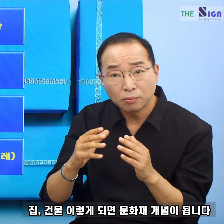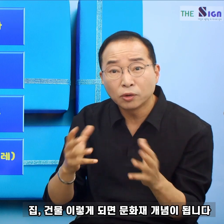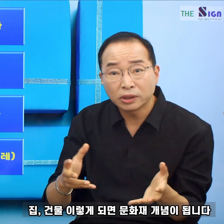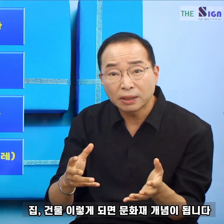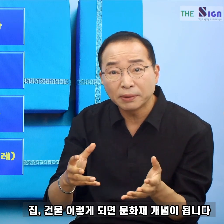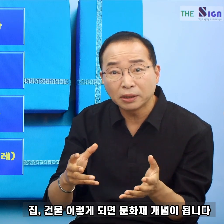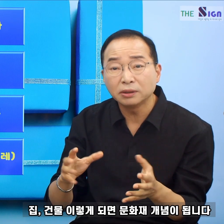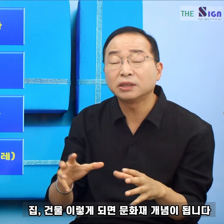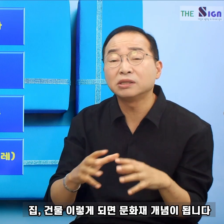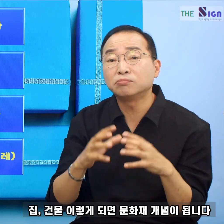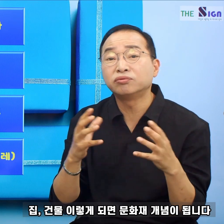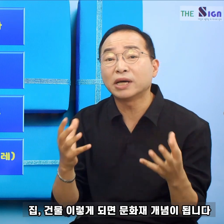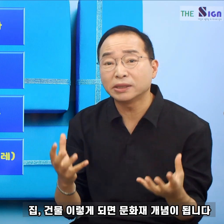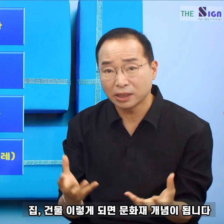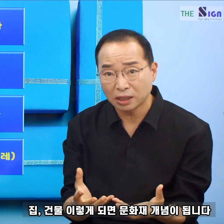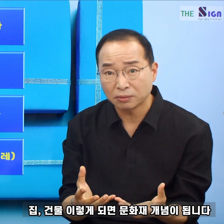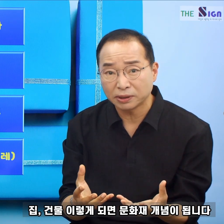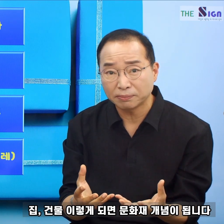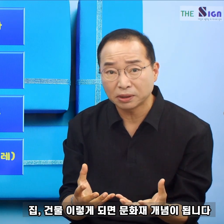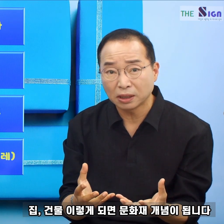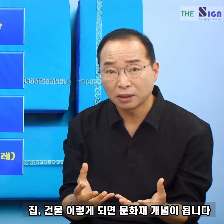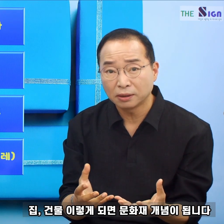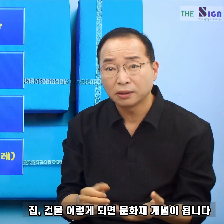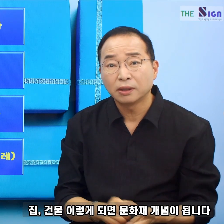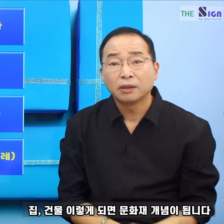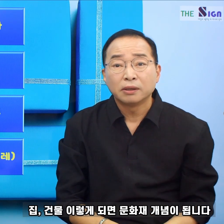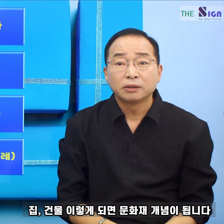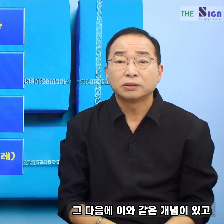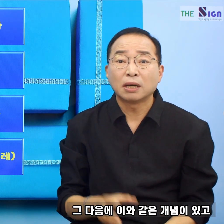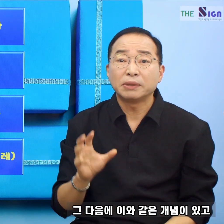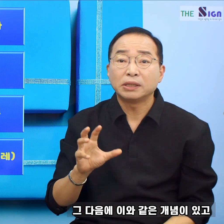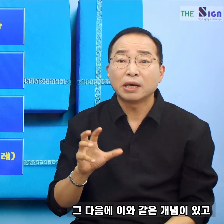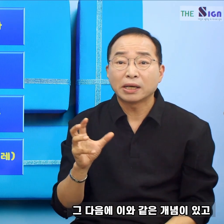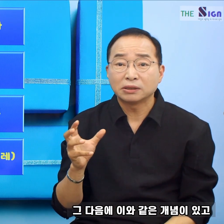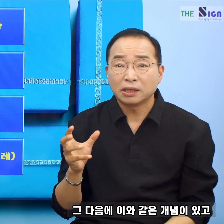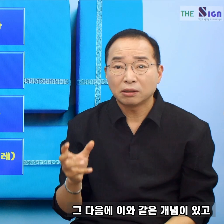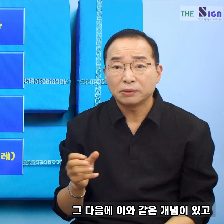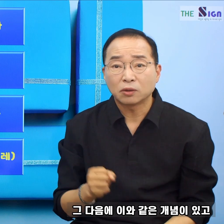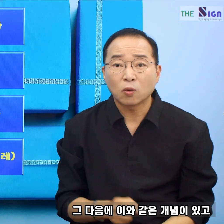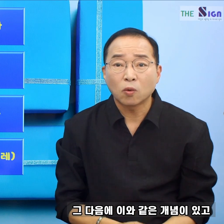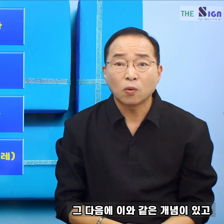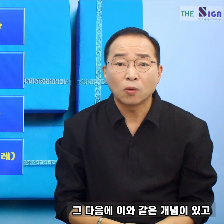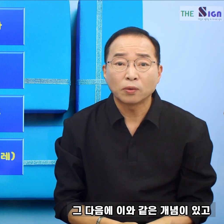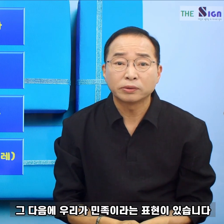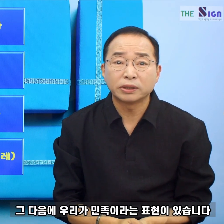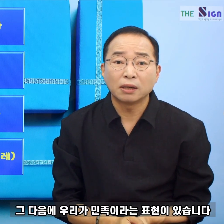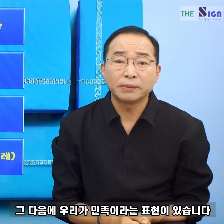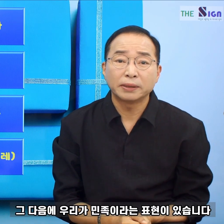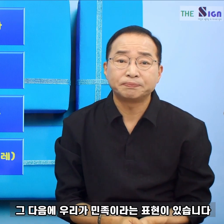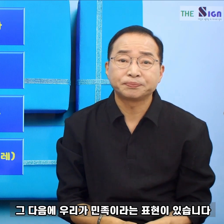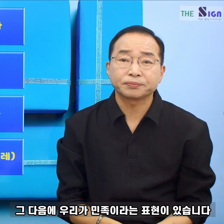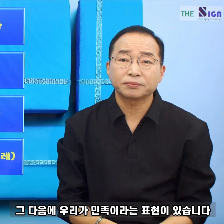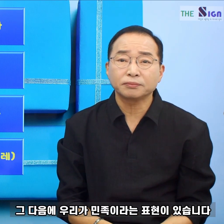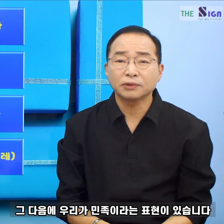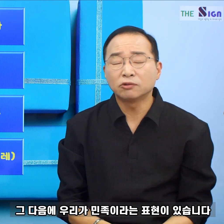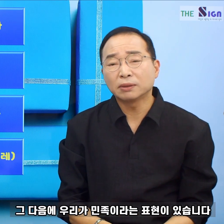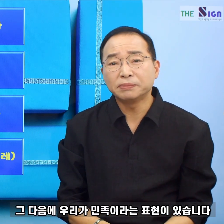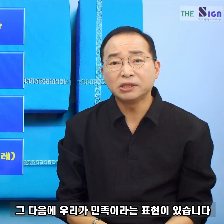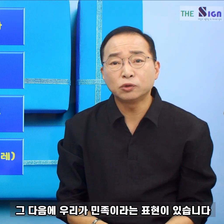이렇게 되면은 이게 이제 문화재 개념이 됩니다. 그 다음에 이와 같은 개념이 있고, 그 다음에 우리가